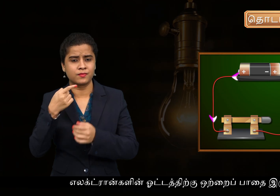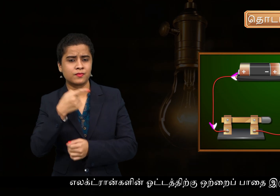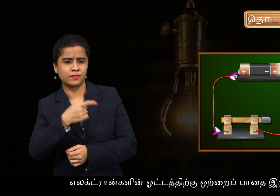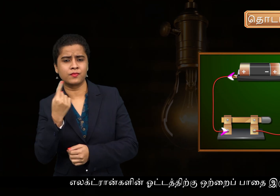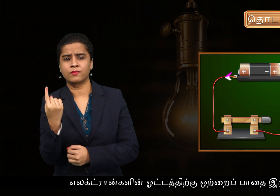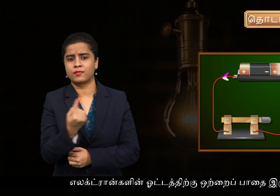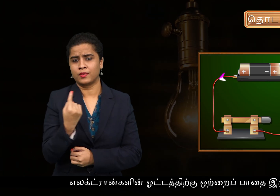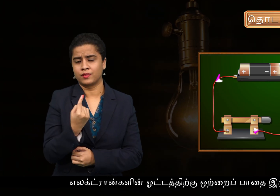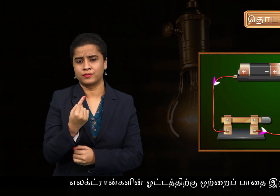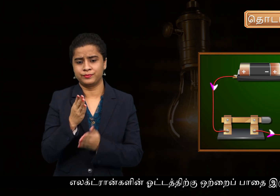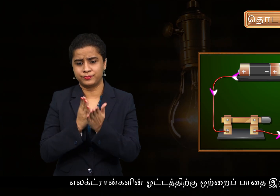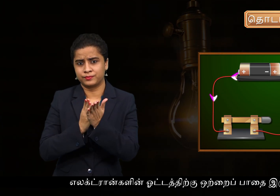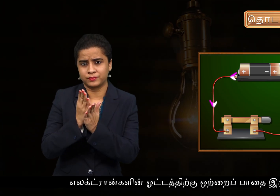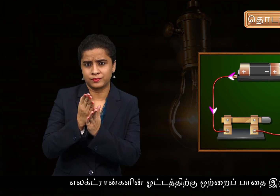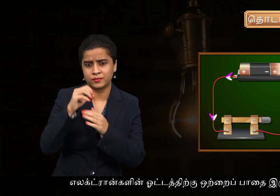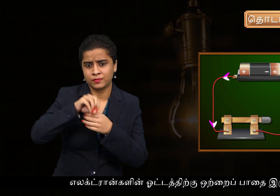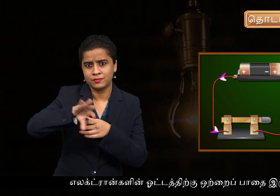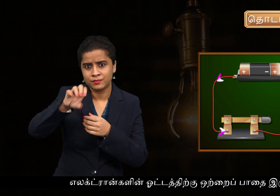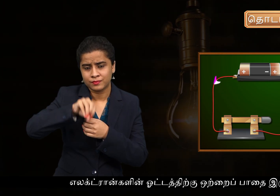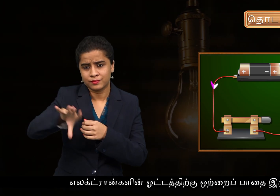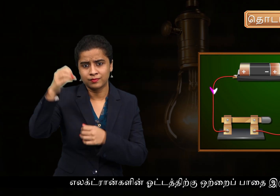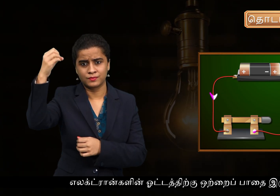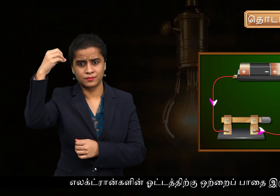எலக்ட்ரான்களின் ஓட்டத்திற்கு ஒற்றை பாதை இருக்கும்.